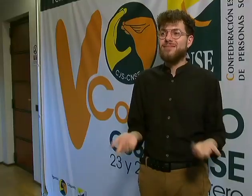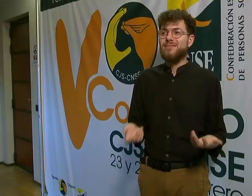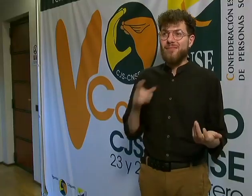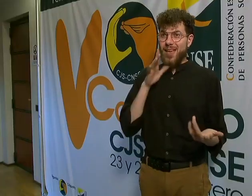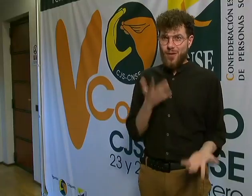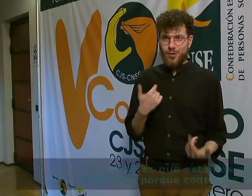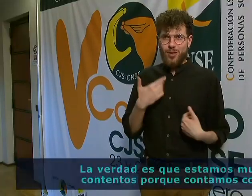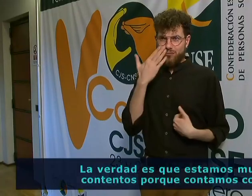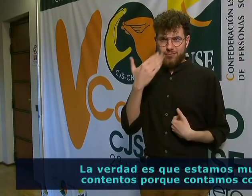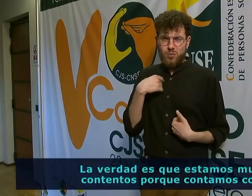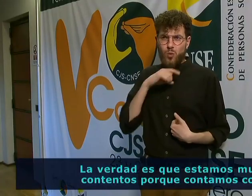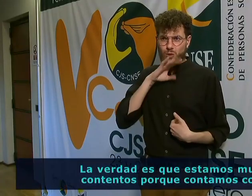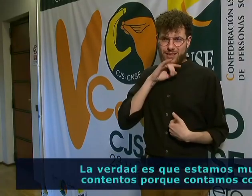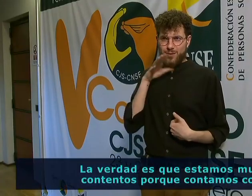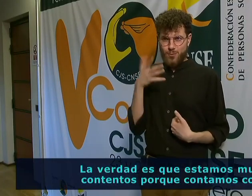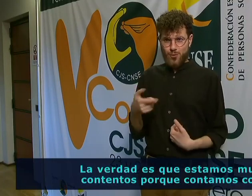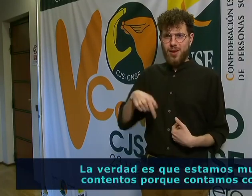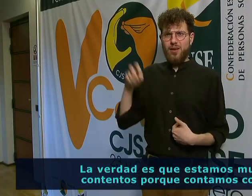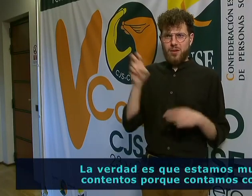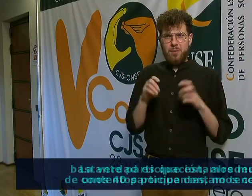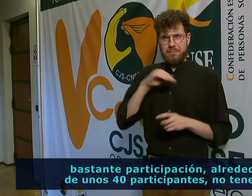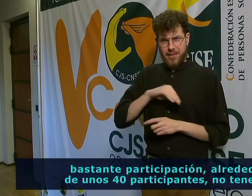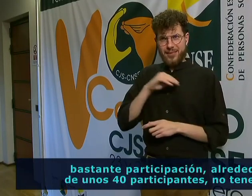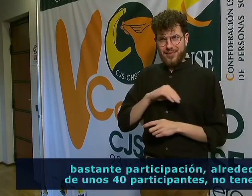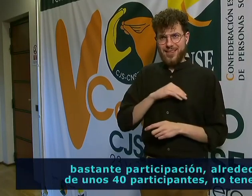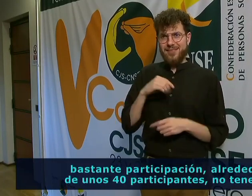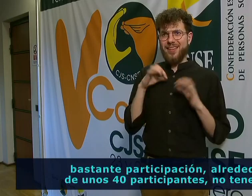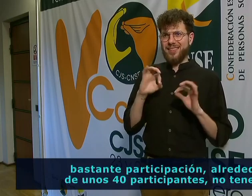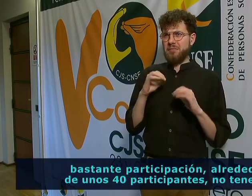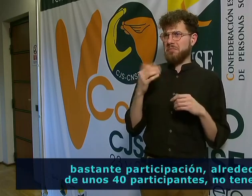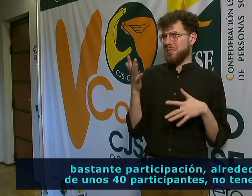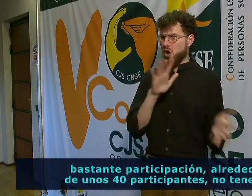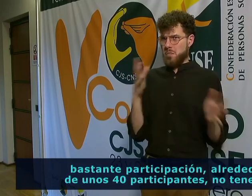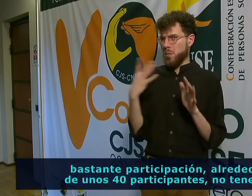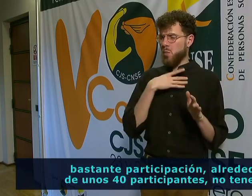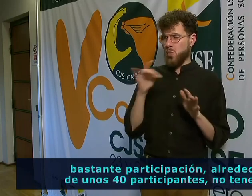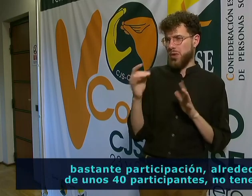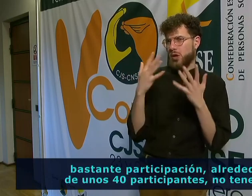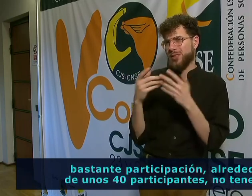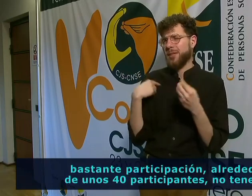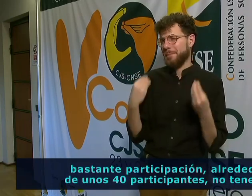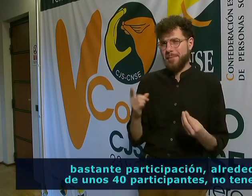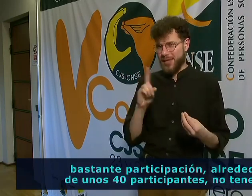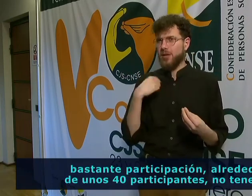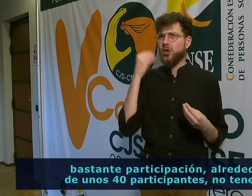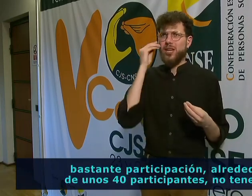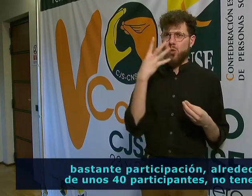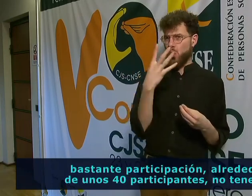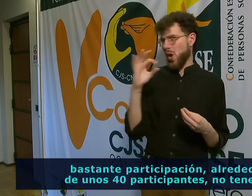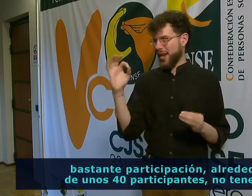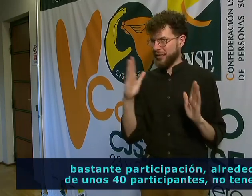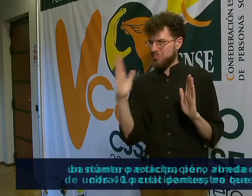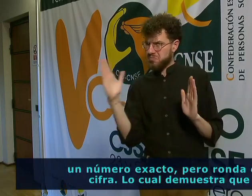La verdad es que estamos muy contentos porque contamos con bastante participación, alrededor de unos 40 participantes,